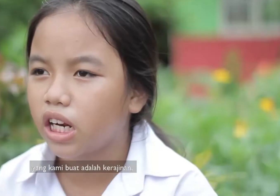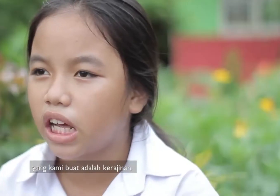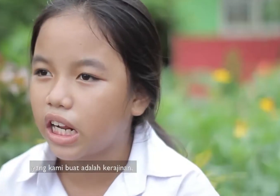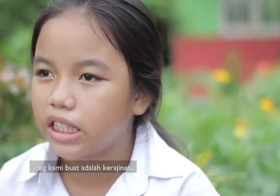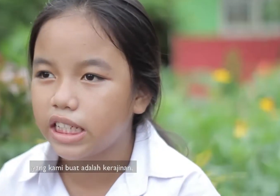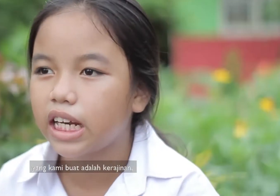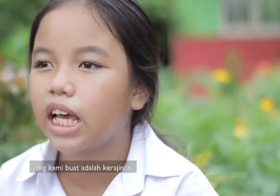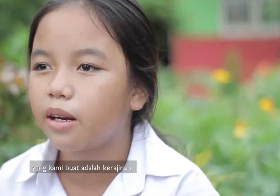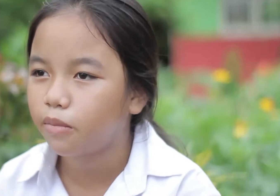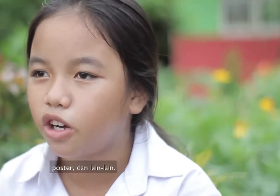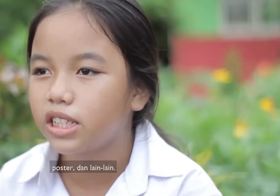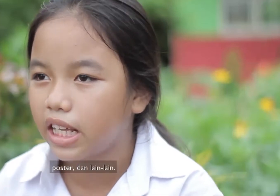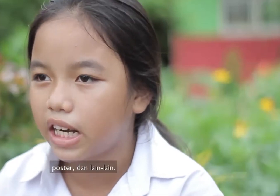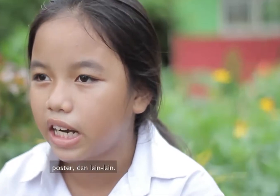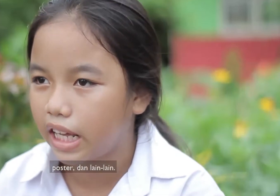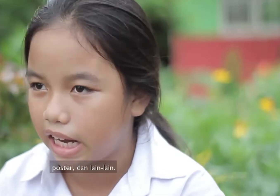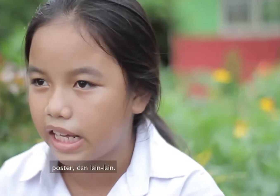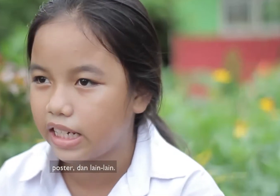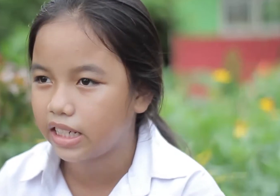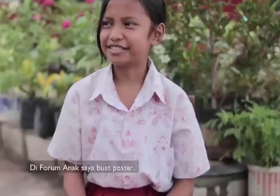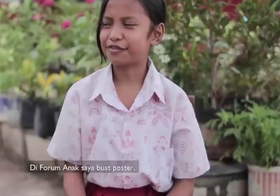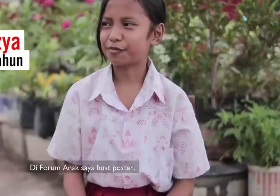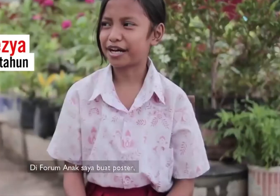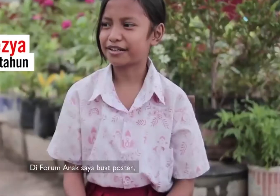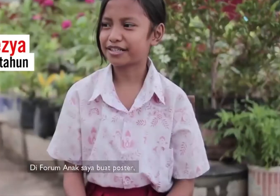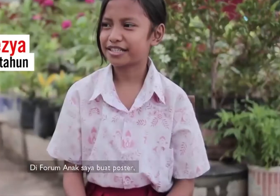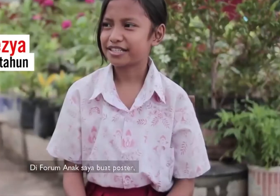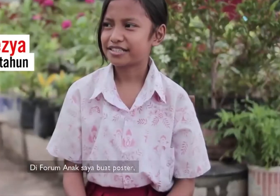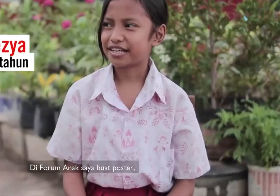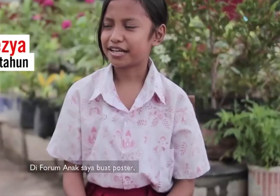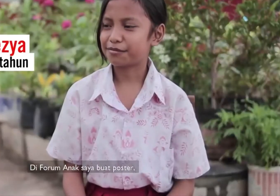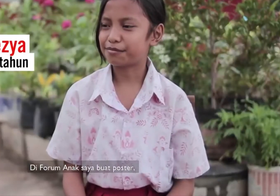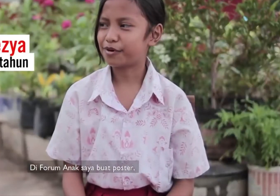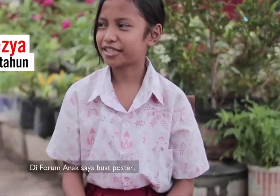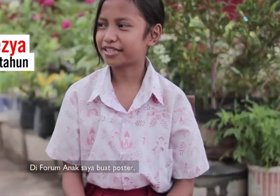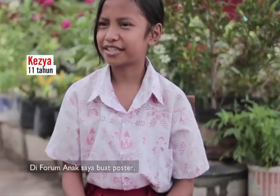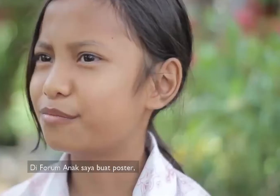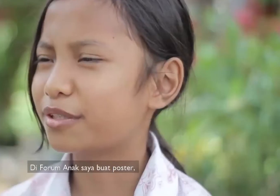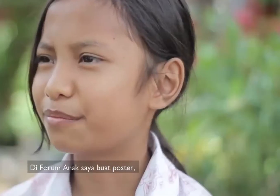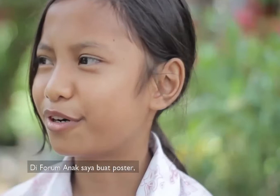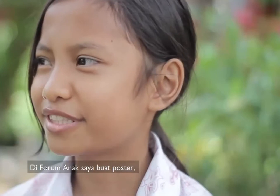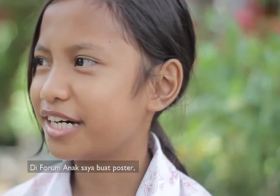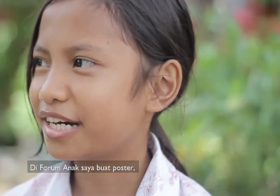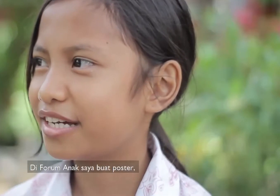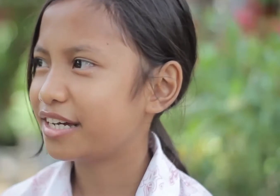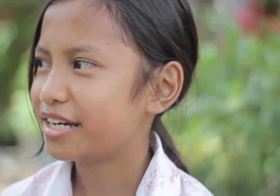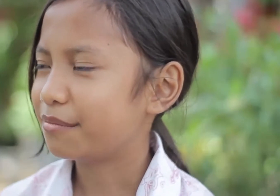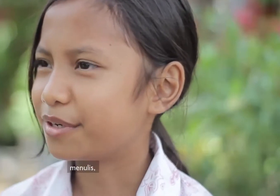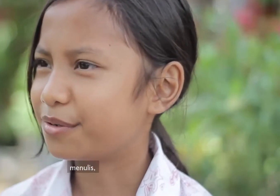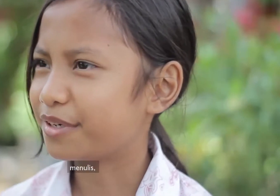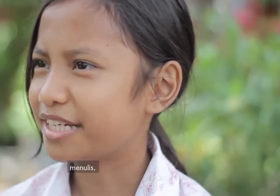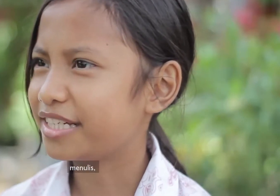yang kami buat adalah kerajinan, poster, dan lain-lain di forum anak. Saya buat